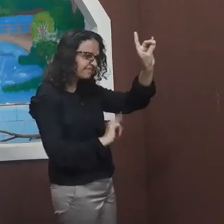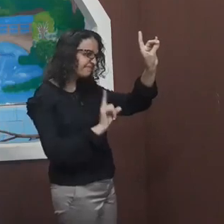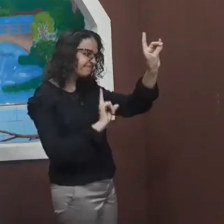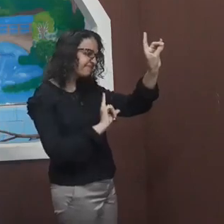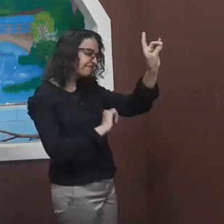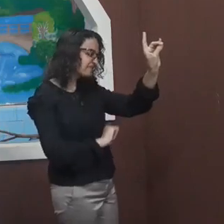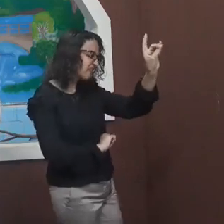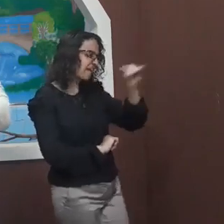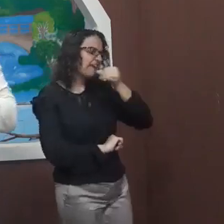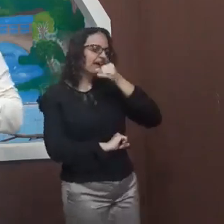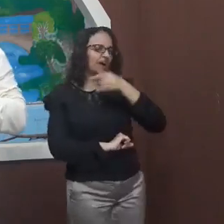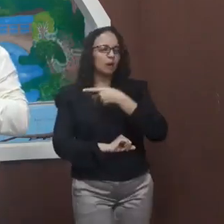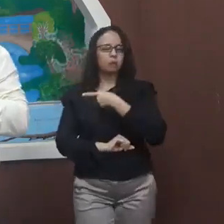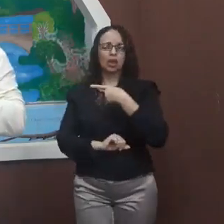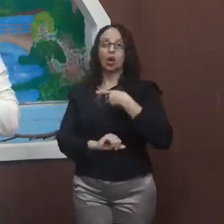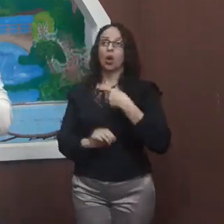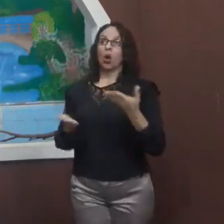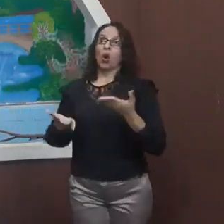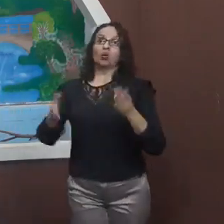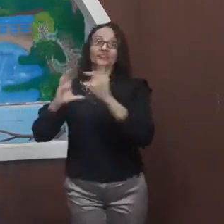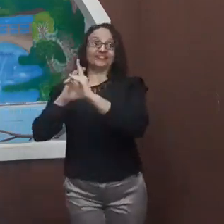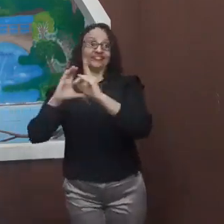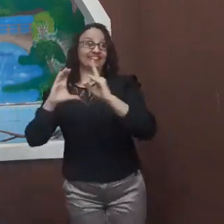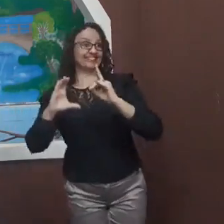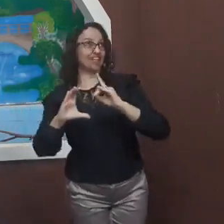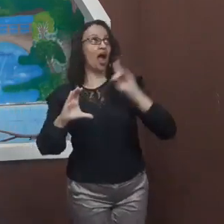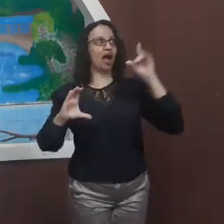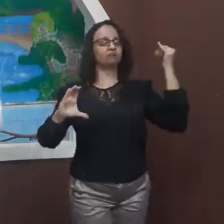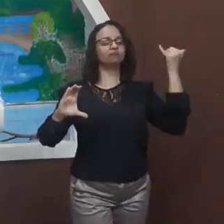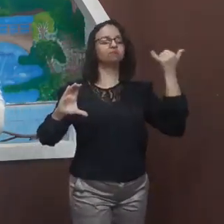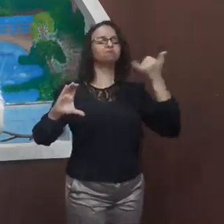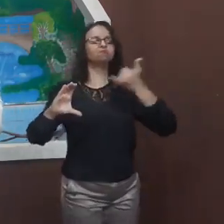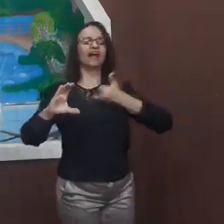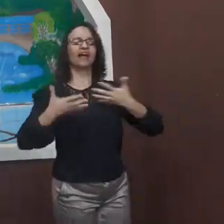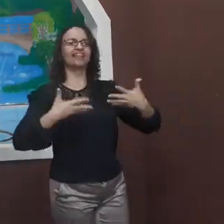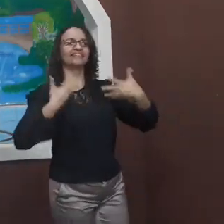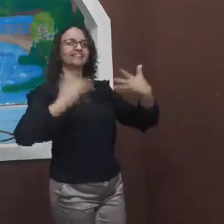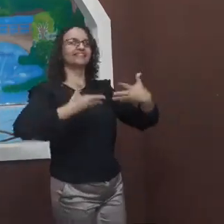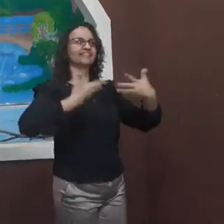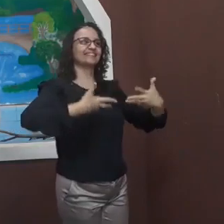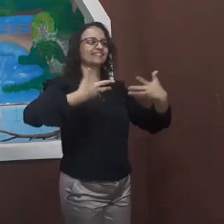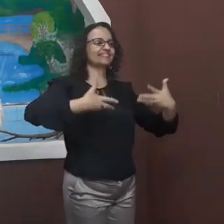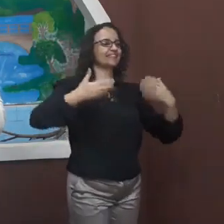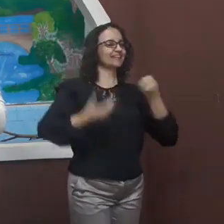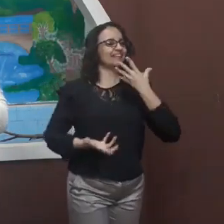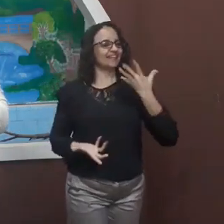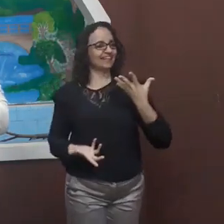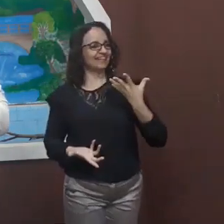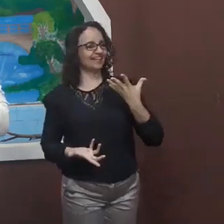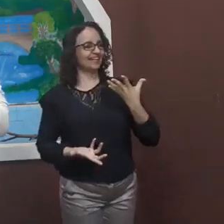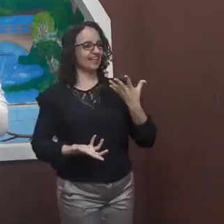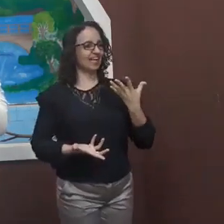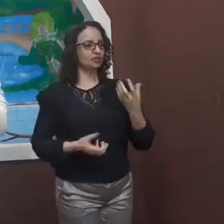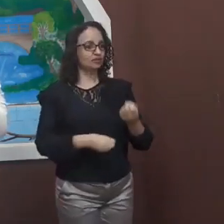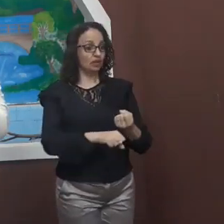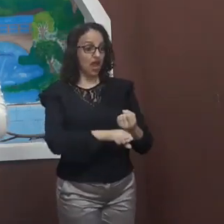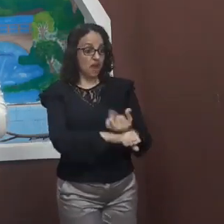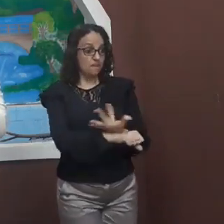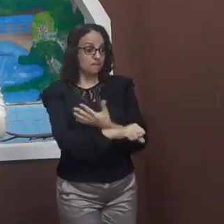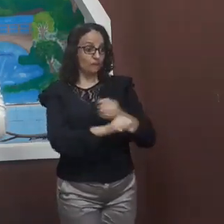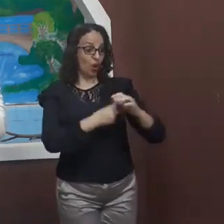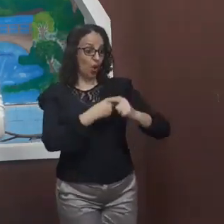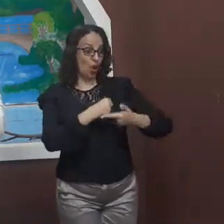o culto hoje, Deus falou comigo. Ai, me senti tão bem. Ai pastor, eu senti um arrepio na coluna,